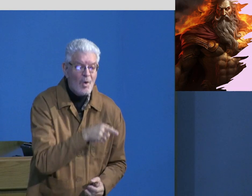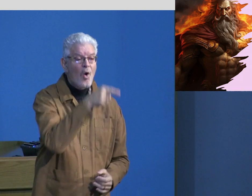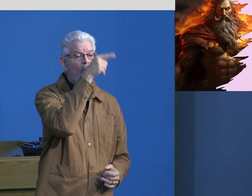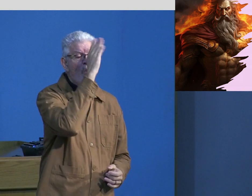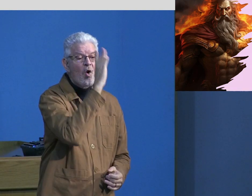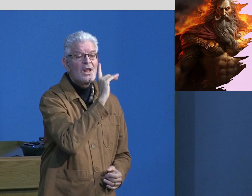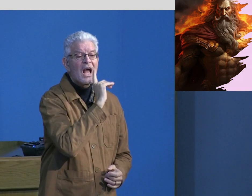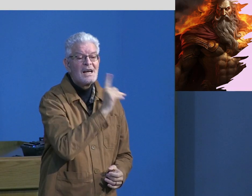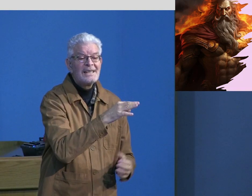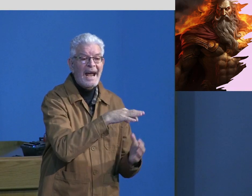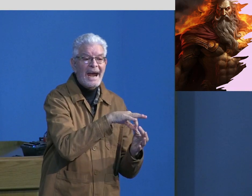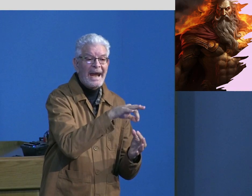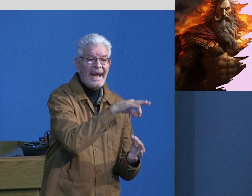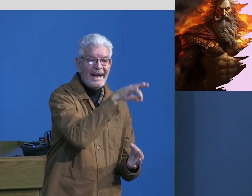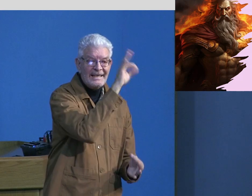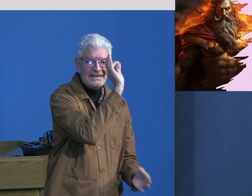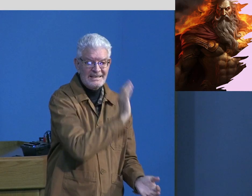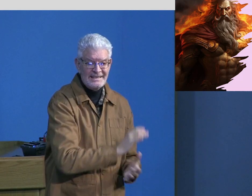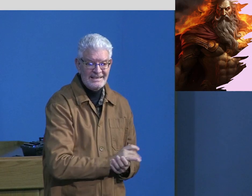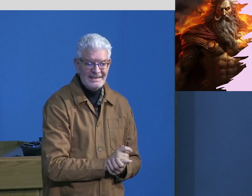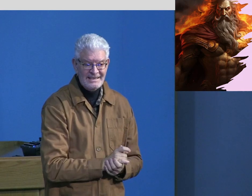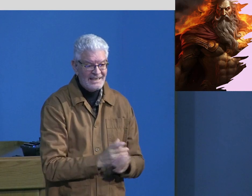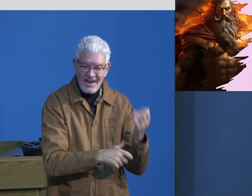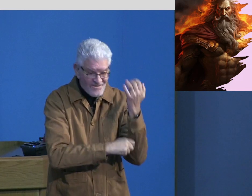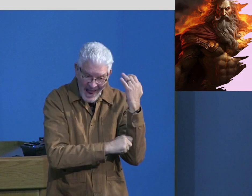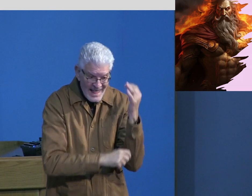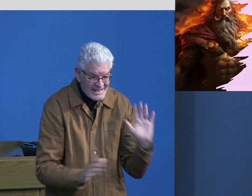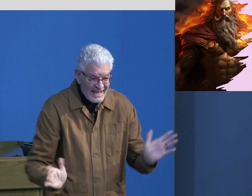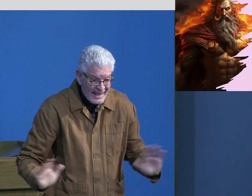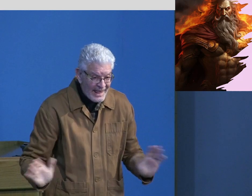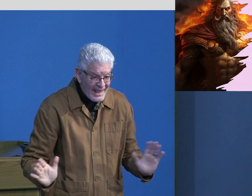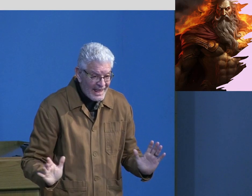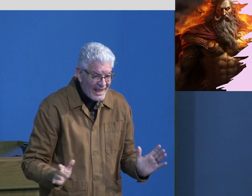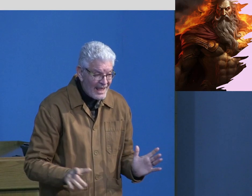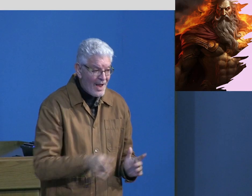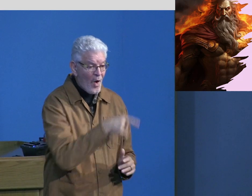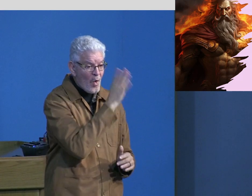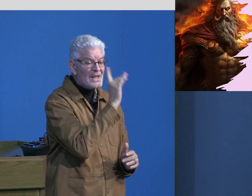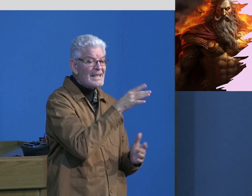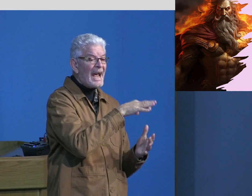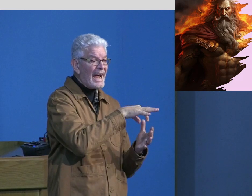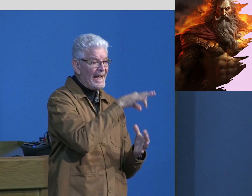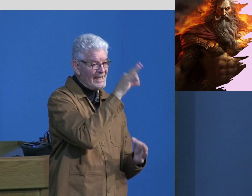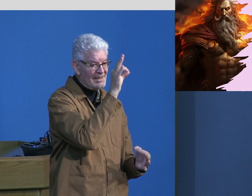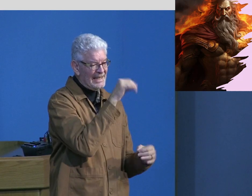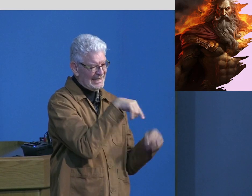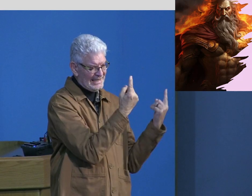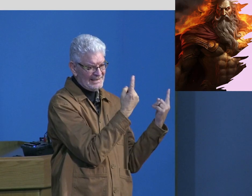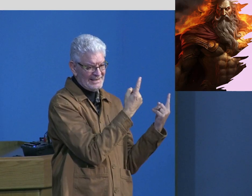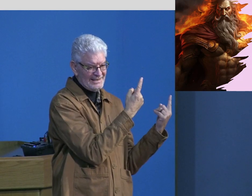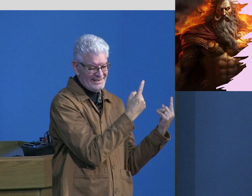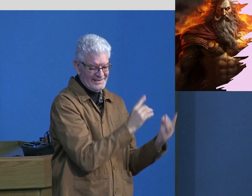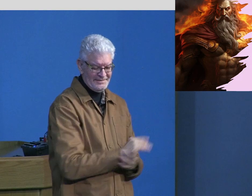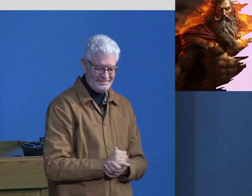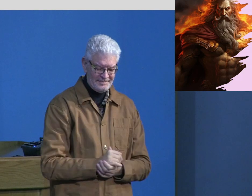Hoekom? Want God is gees. Hy is nie vlees nie. God is gees, dis anders.